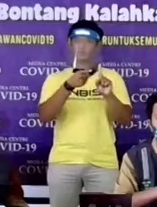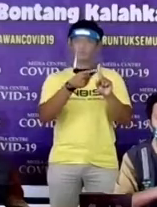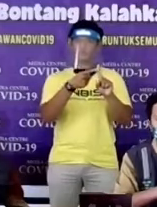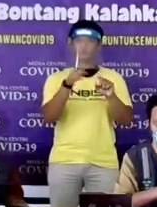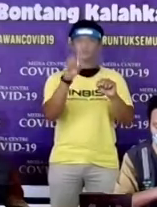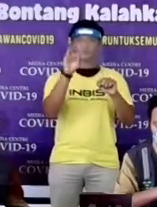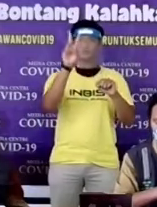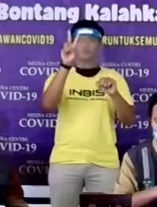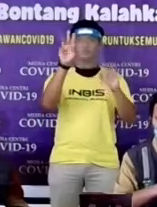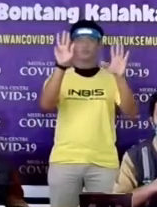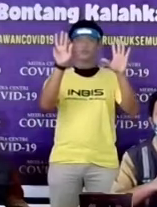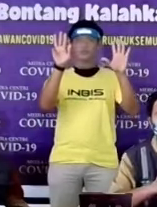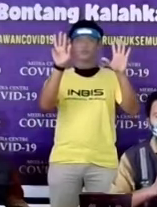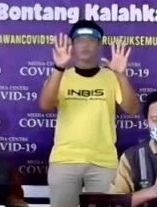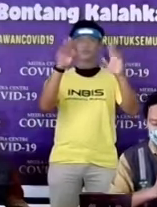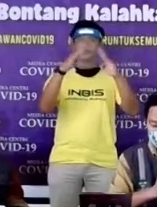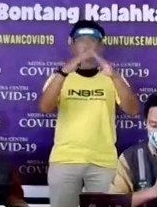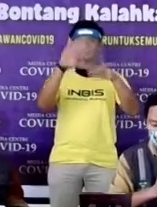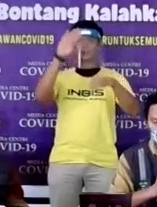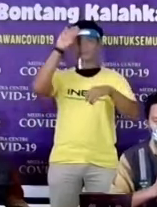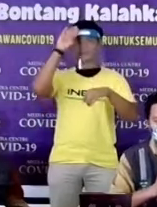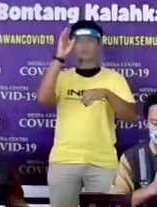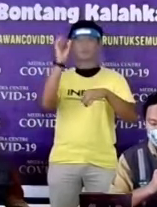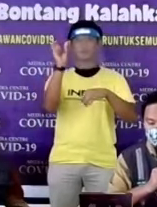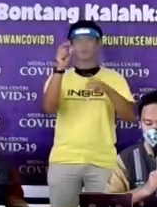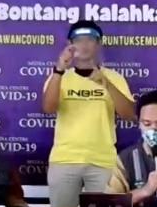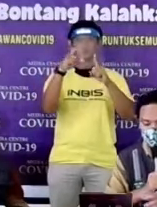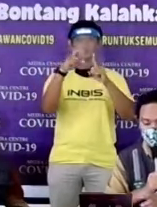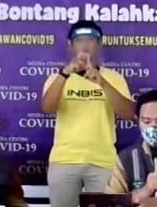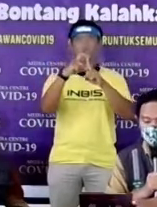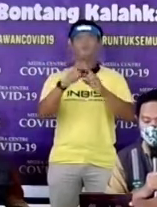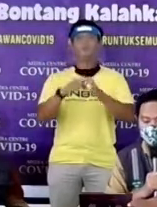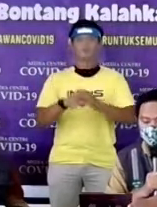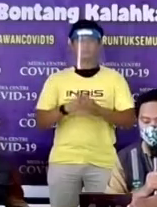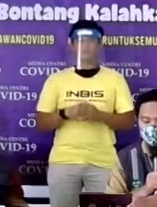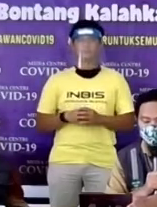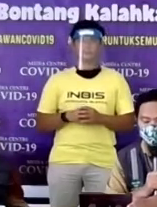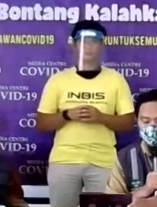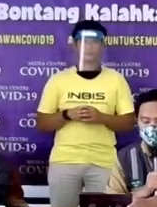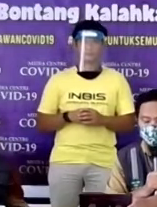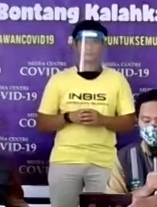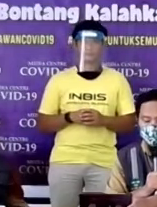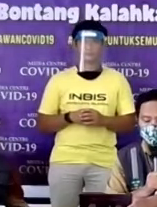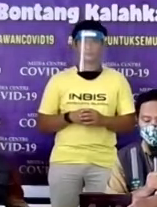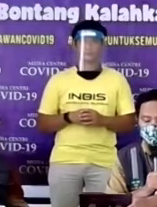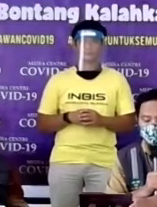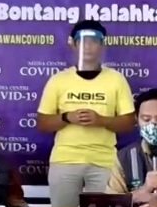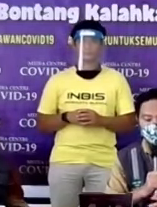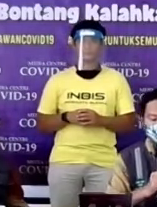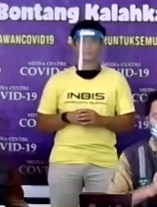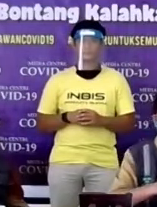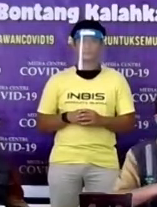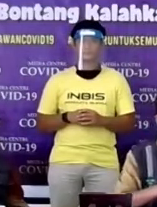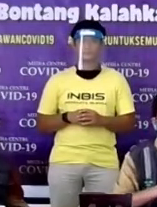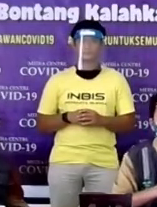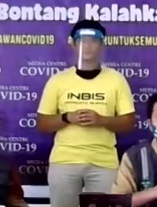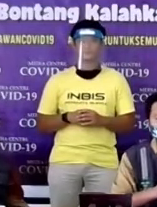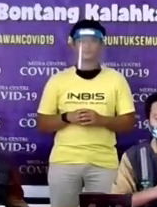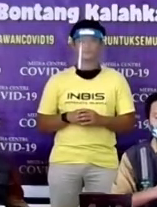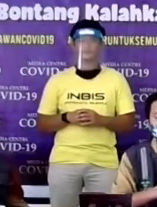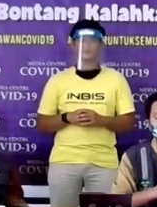dirawat di rumah sakit dengan sebaran seluruh rumah sakit yang ada di bontang utian untuk kasus